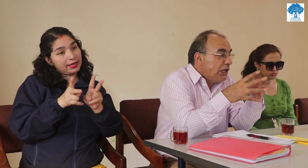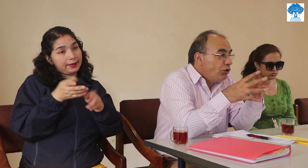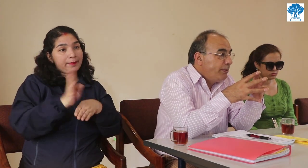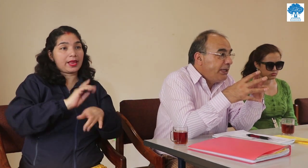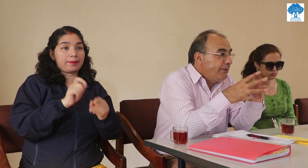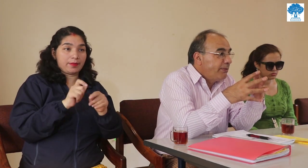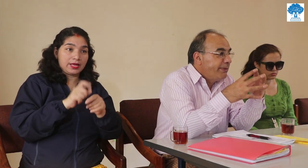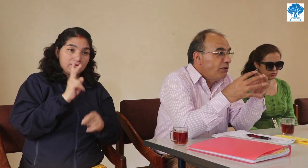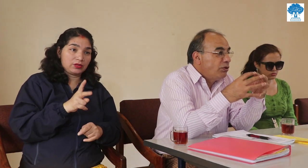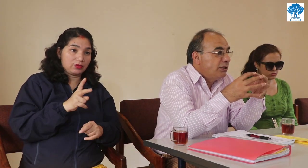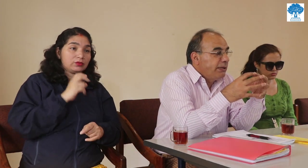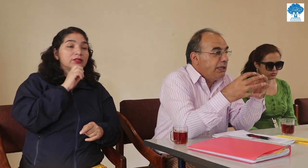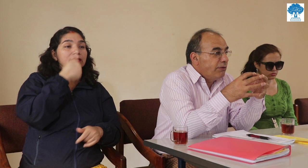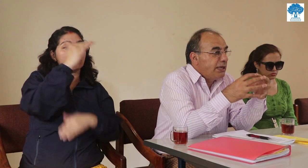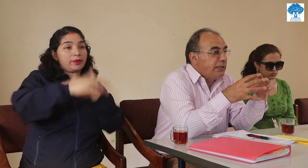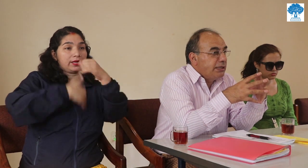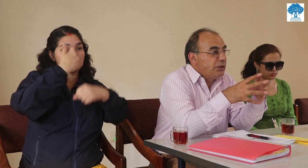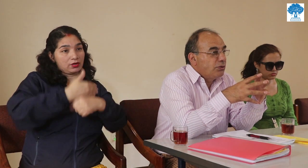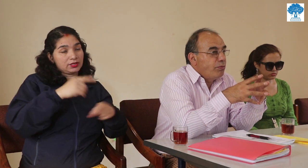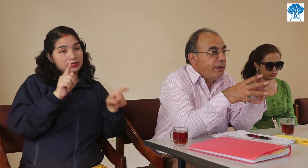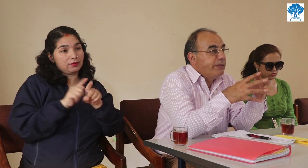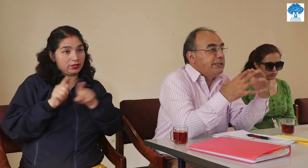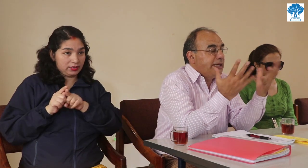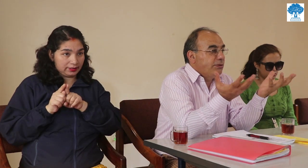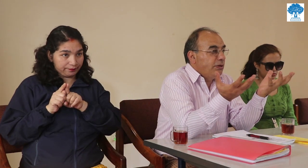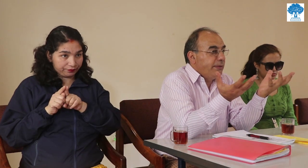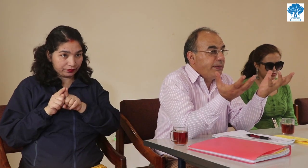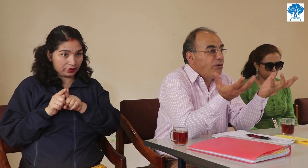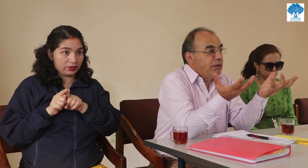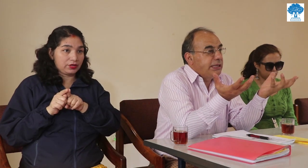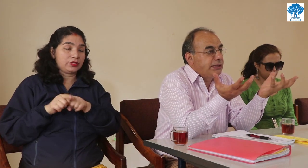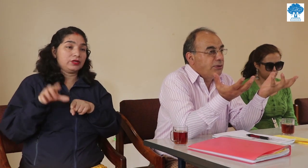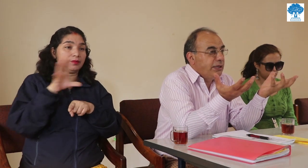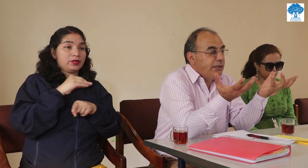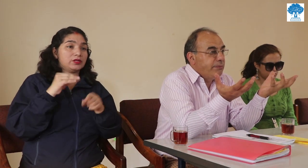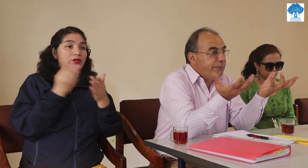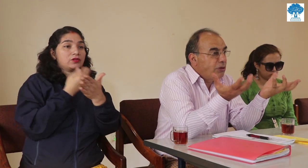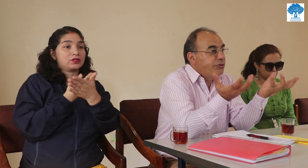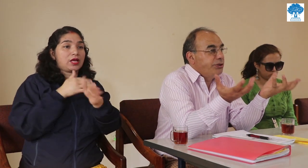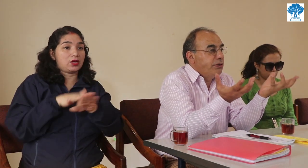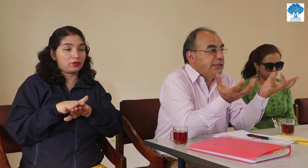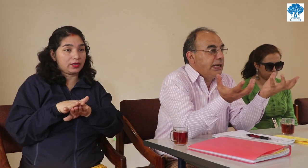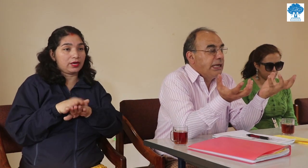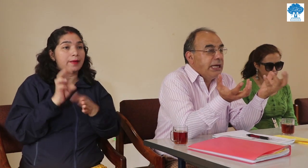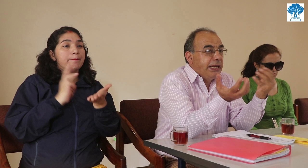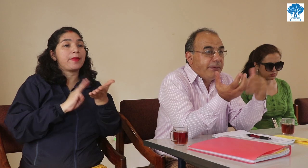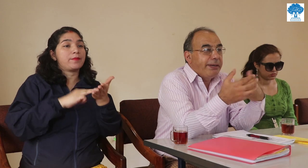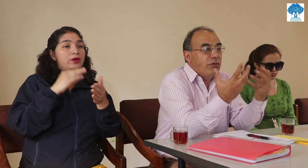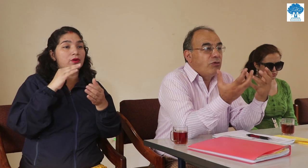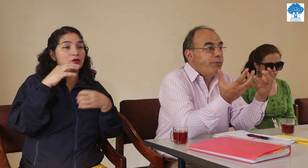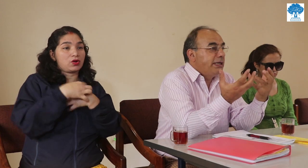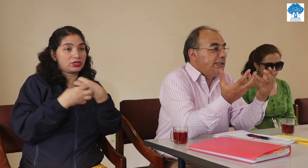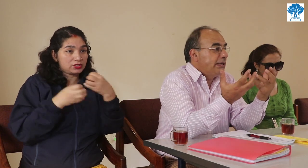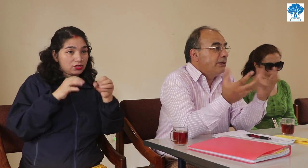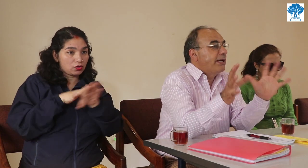भनेर. त्यो मिलेनियम डेभलपमेन्ट गोल्स पनि युनाइटेड नेसन्सको मेम्बर स्टेट्सहरूले, मेम्बर अर्गनाइजेसन्सहरूले, मेम्बर कन्ट्रिजहरूले चाहिँ